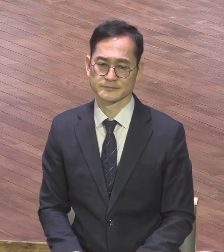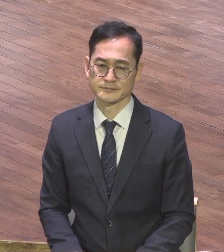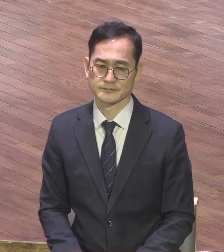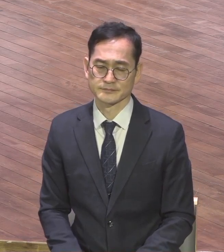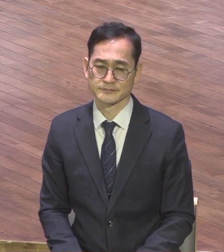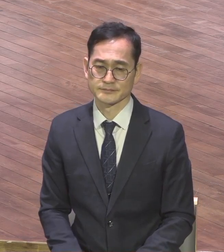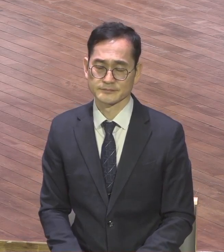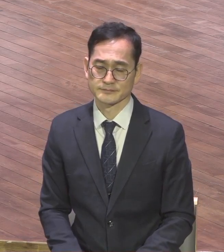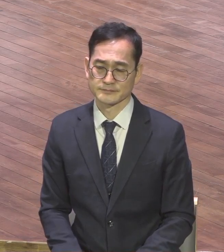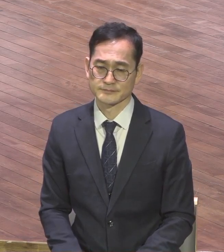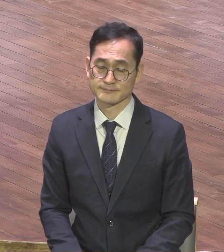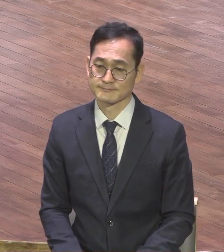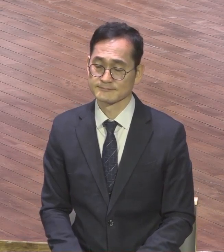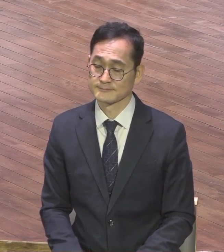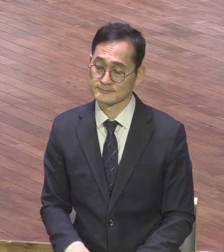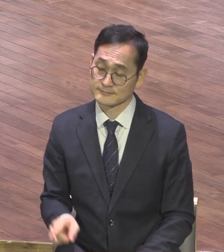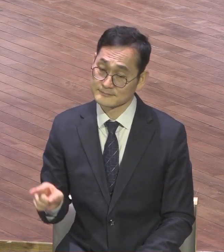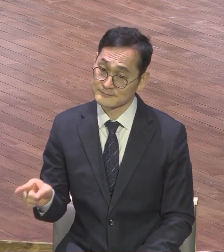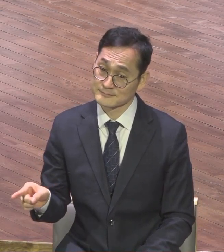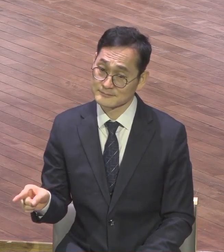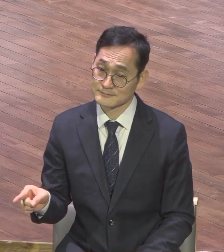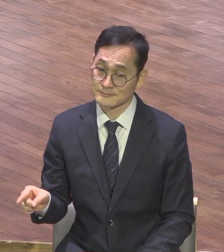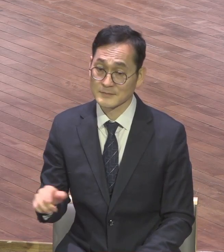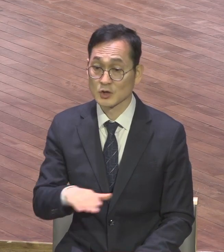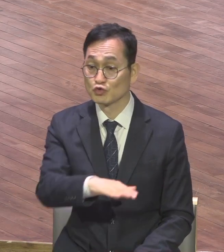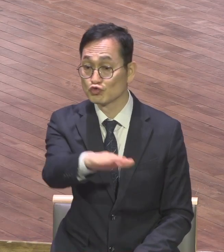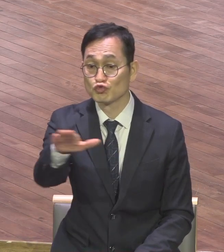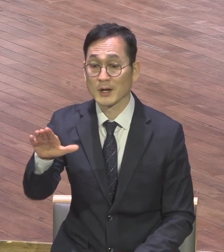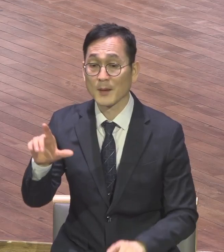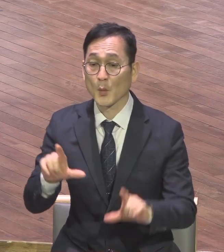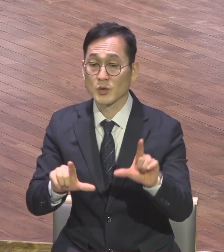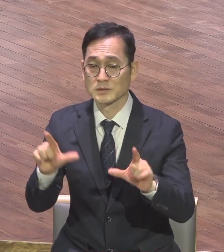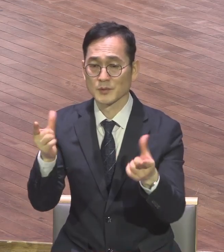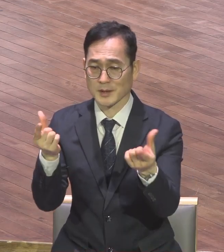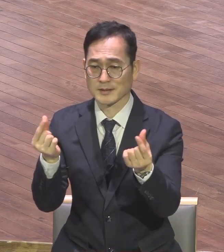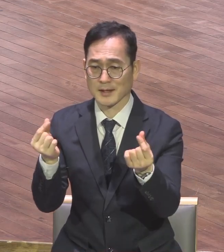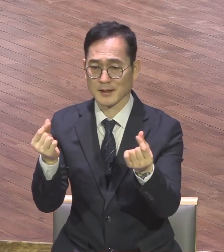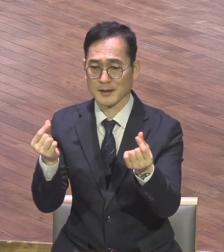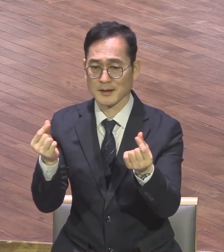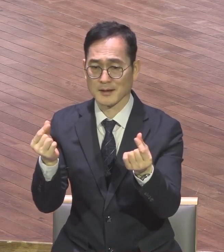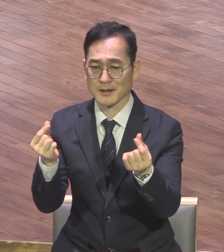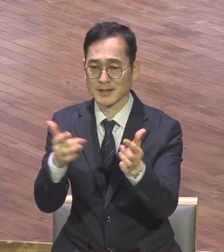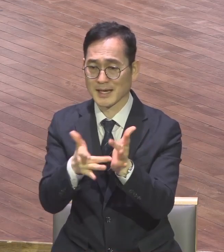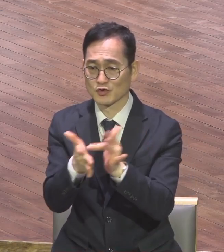모습이 뭐요? 우리의 과거의 모습입니다.